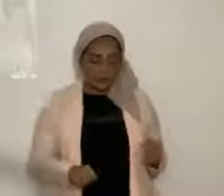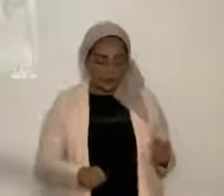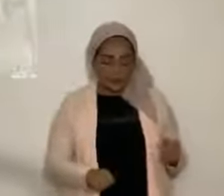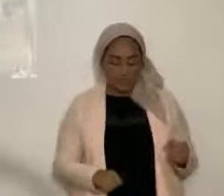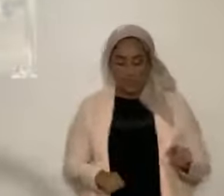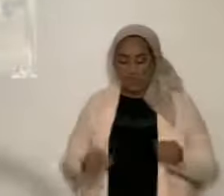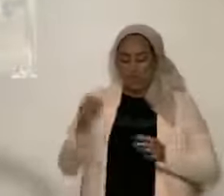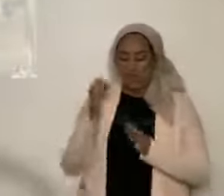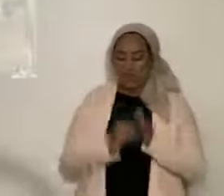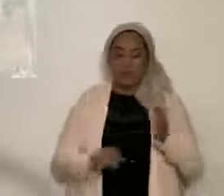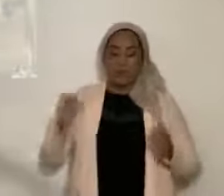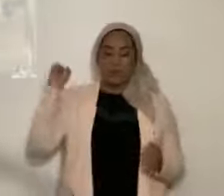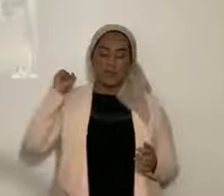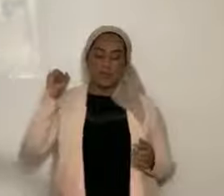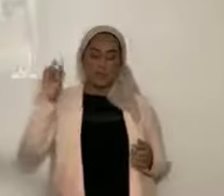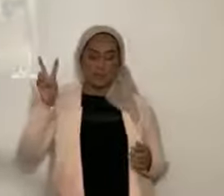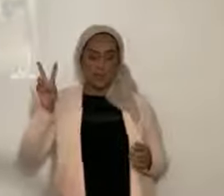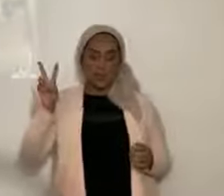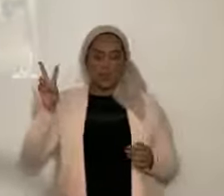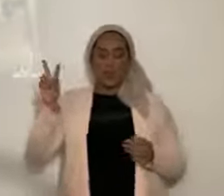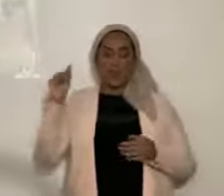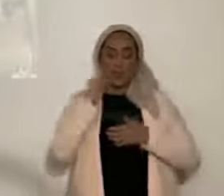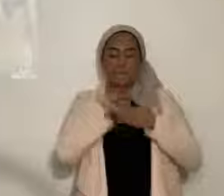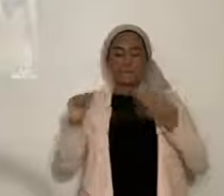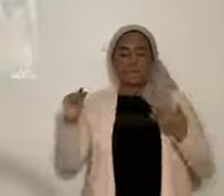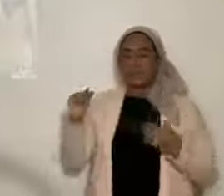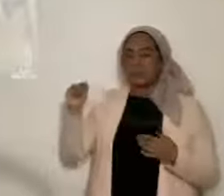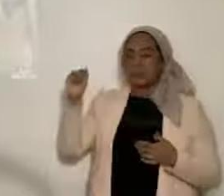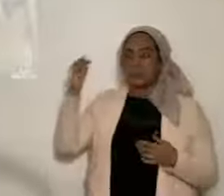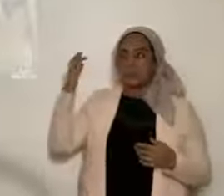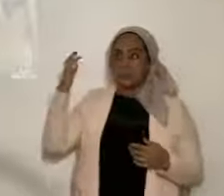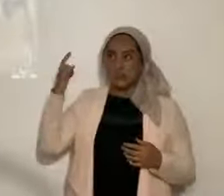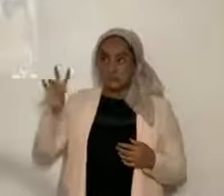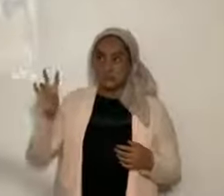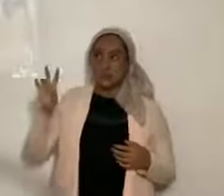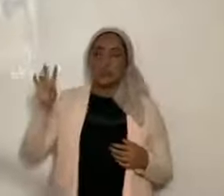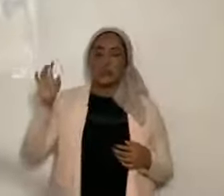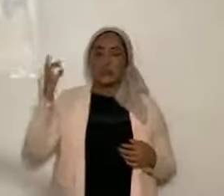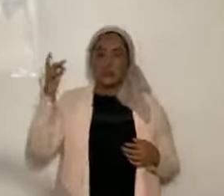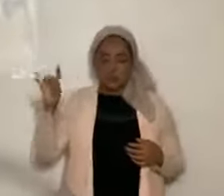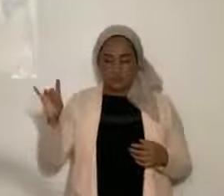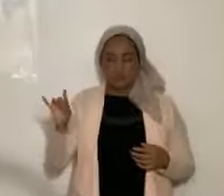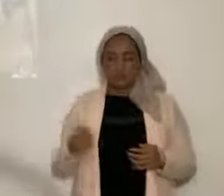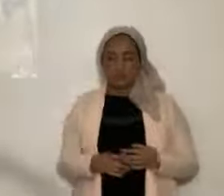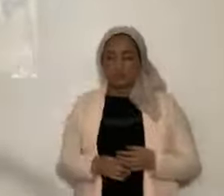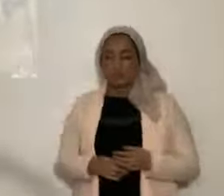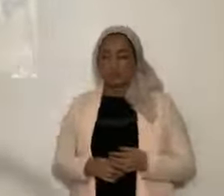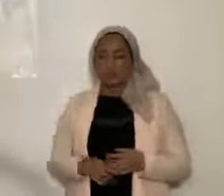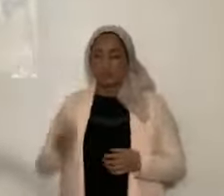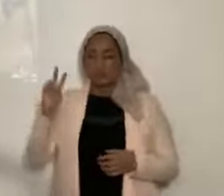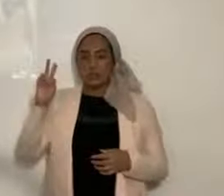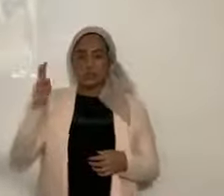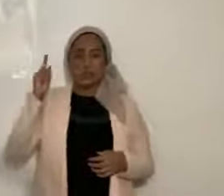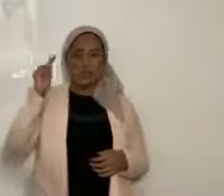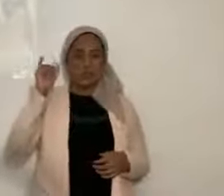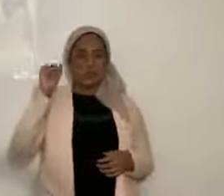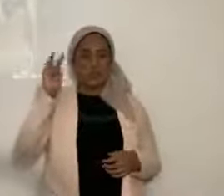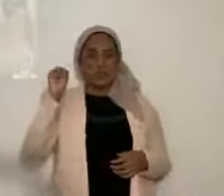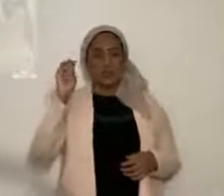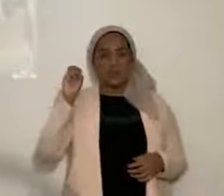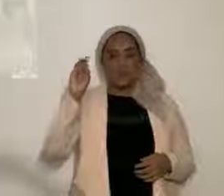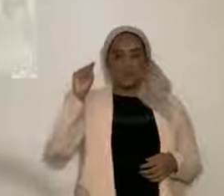el capítulo 2, y en el verso 17 y 18. Ahí adelantito, 2 de Timoteo, versos 17